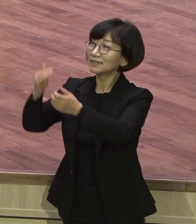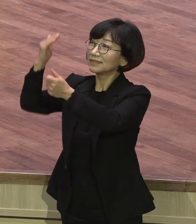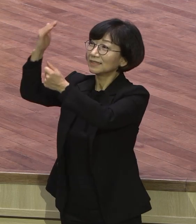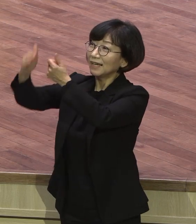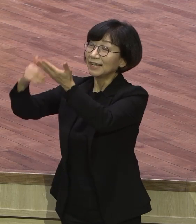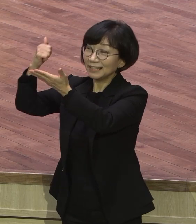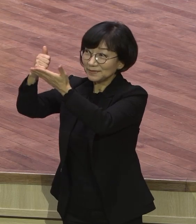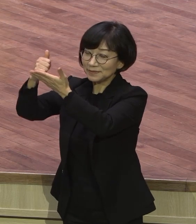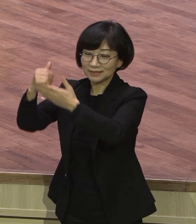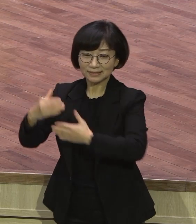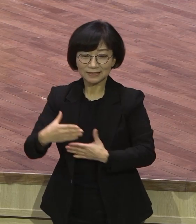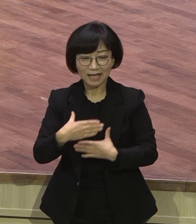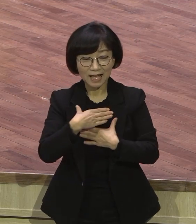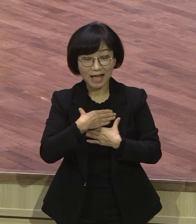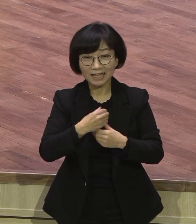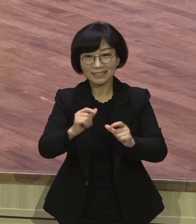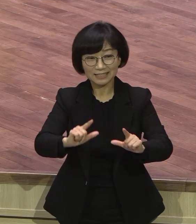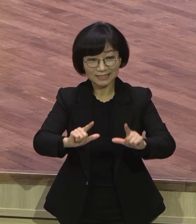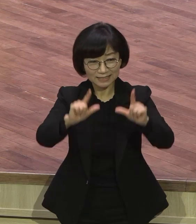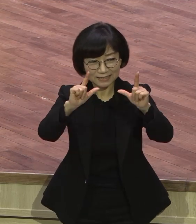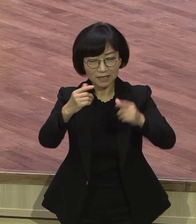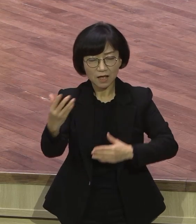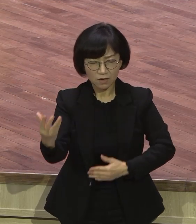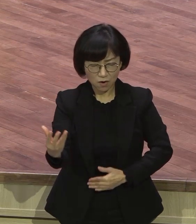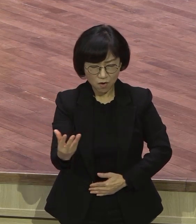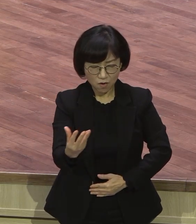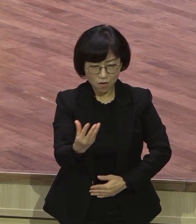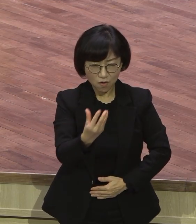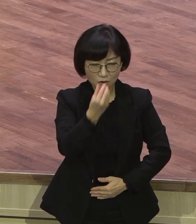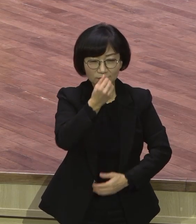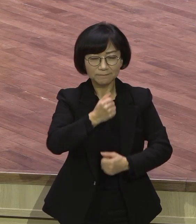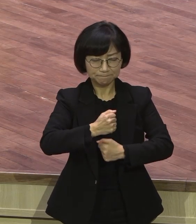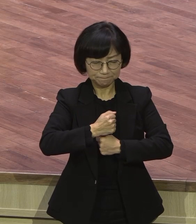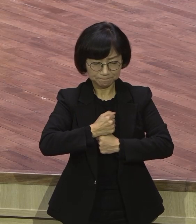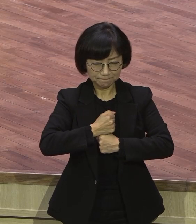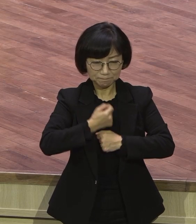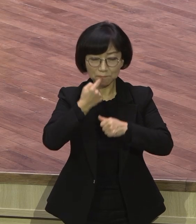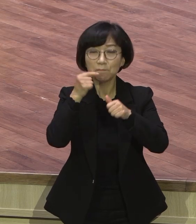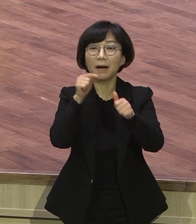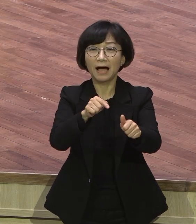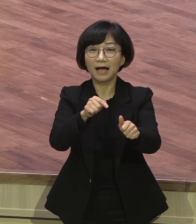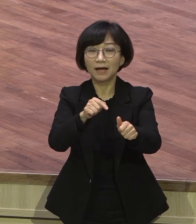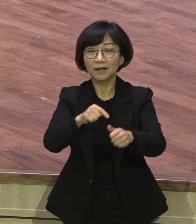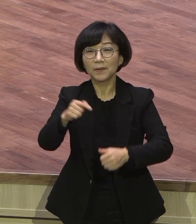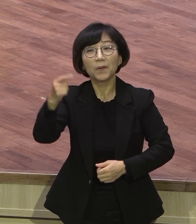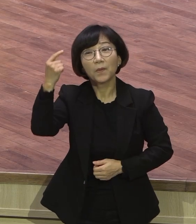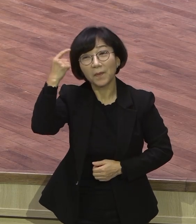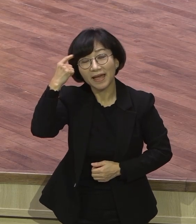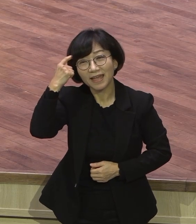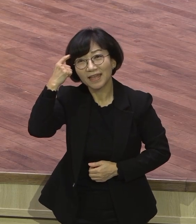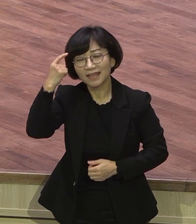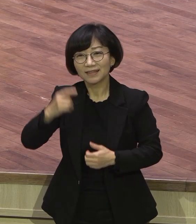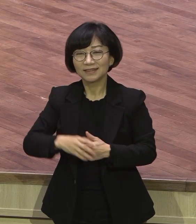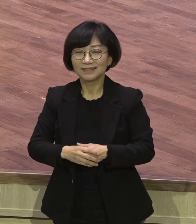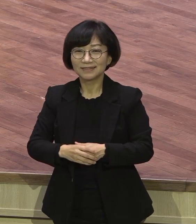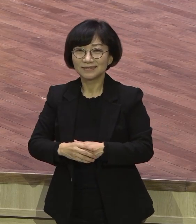거룩하게 지키라 거룩하게 지키라 그렇게 말씀하시면 그 이유를 밝히시는데 바로